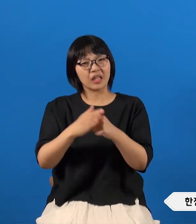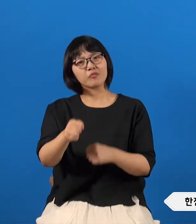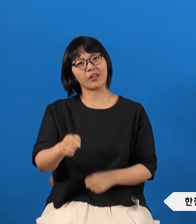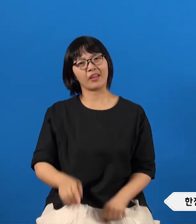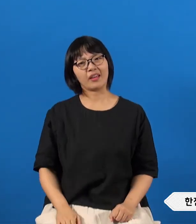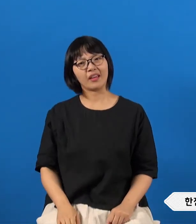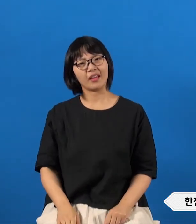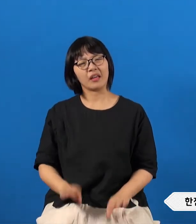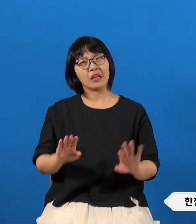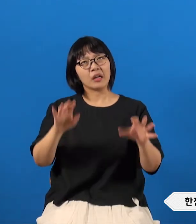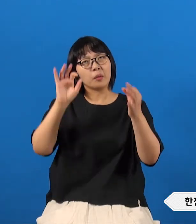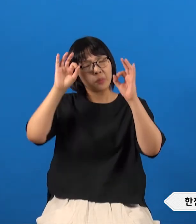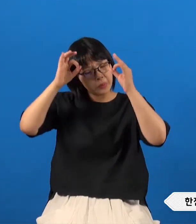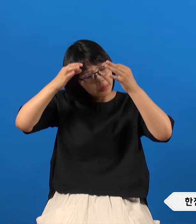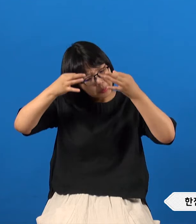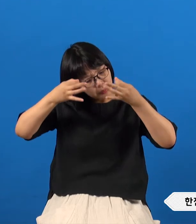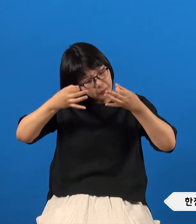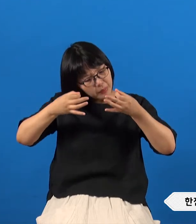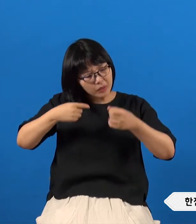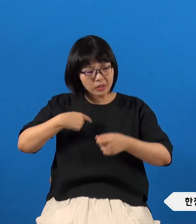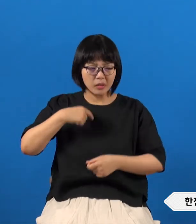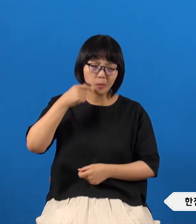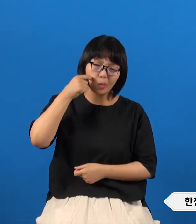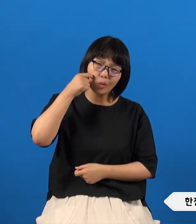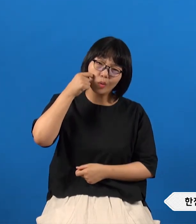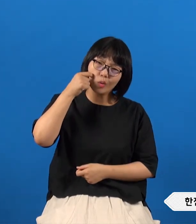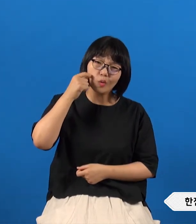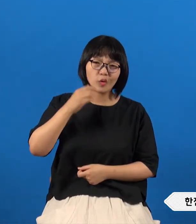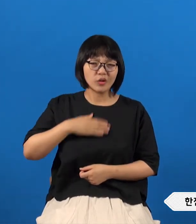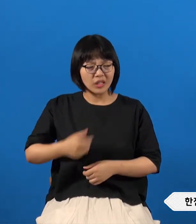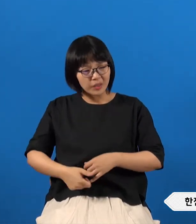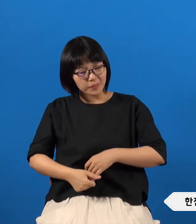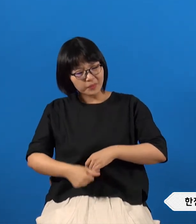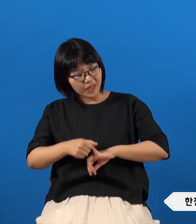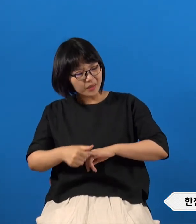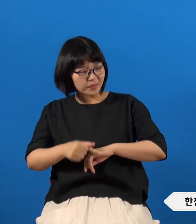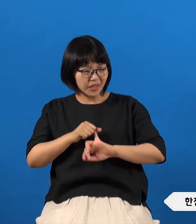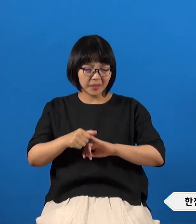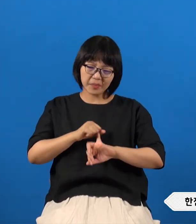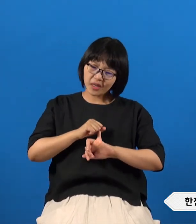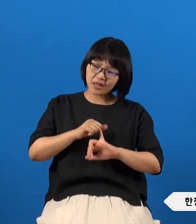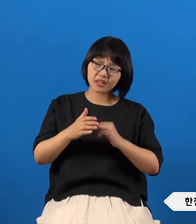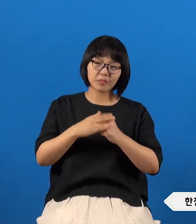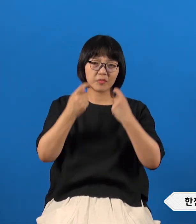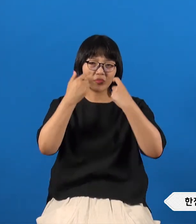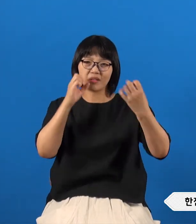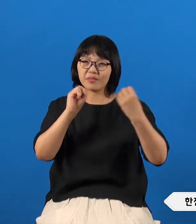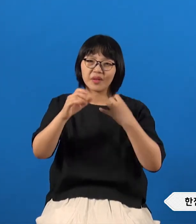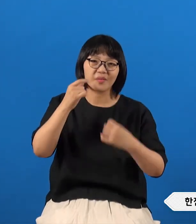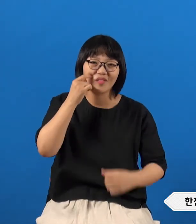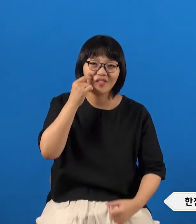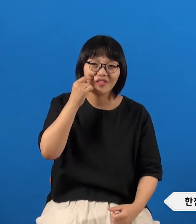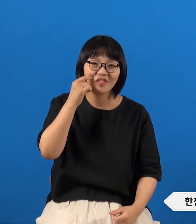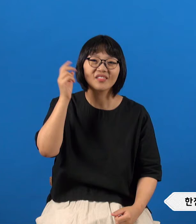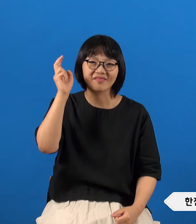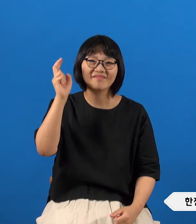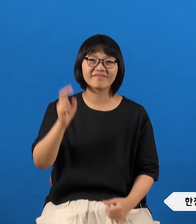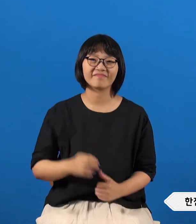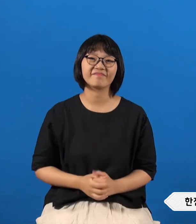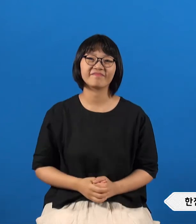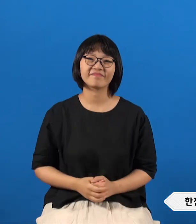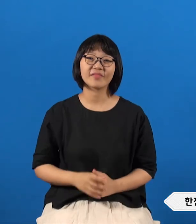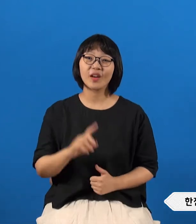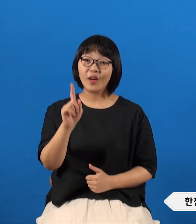돌아보면 별로 없는 것 같고, 그래서 자신이 없고 대답을 못 하시는 것이죠. 그래서 어떤